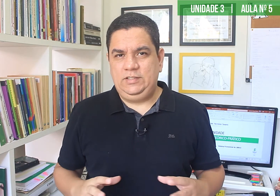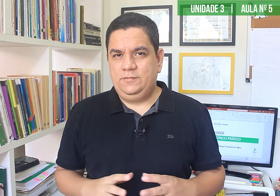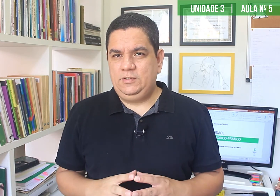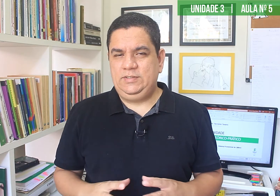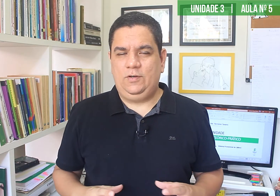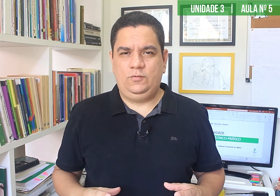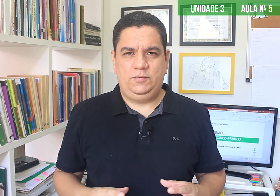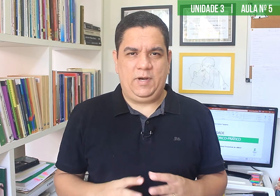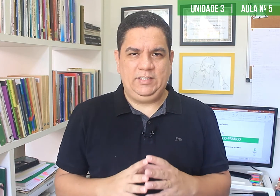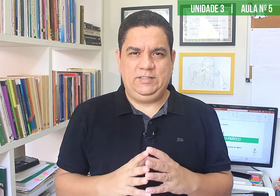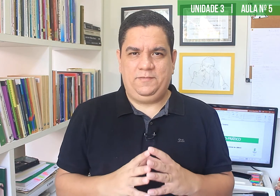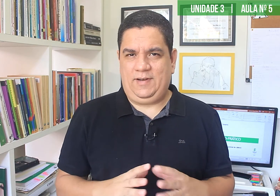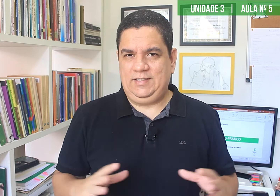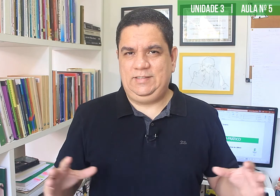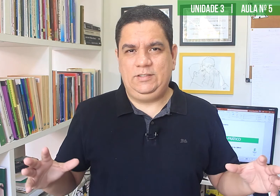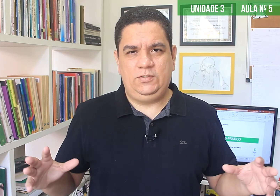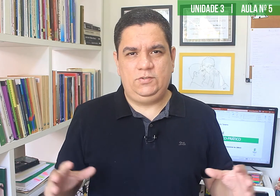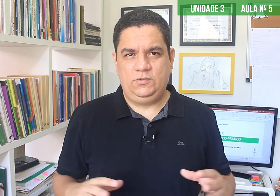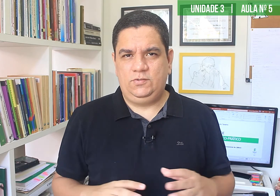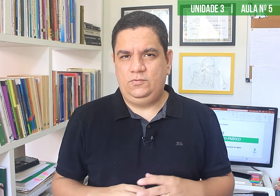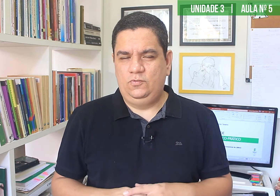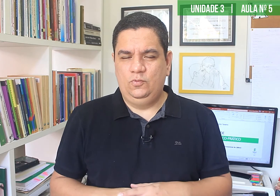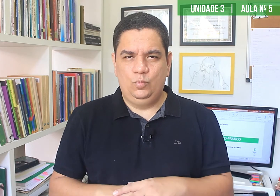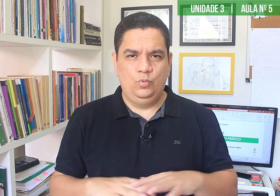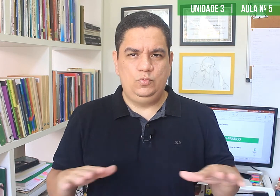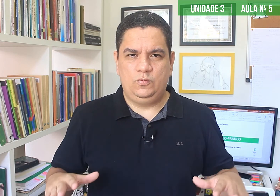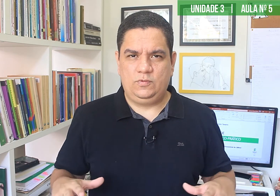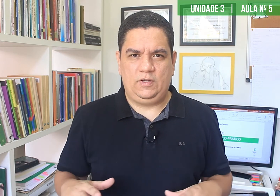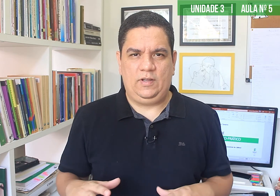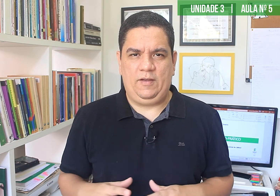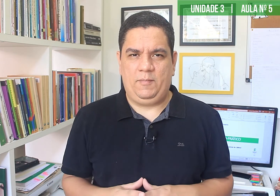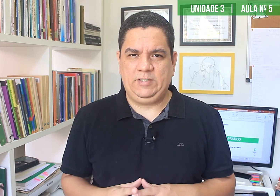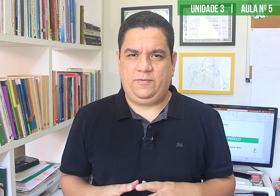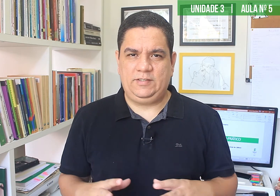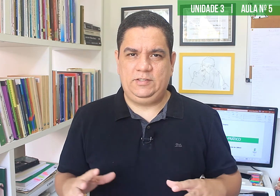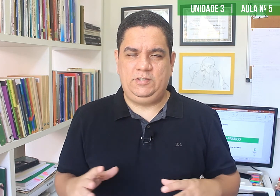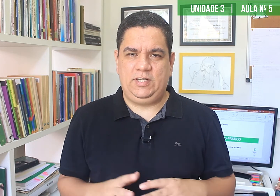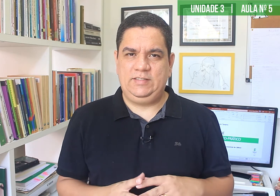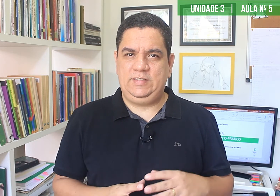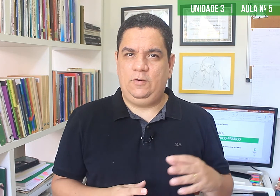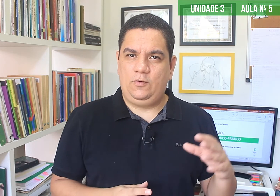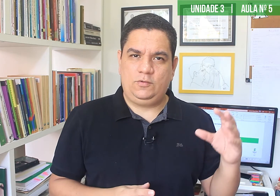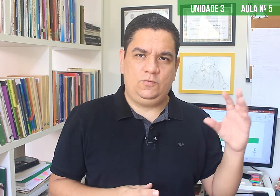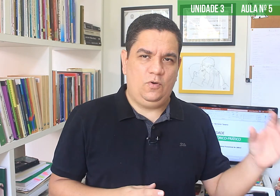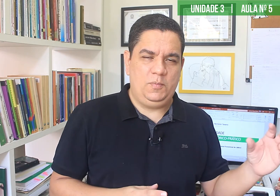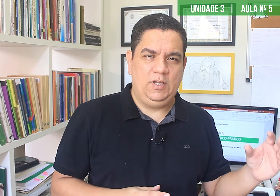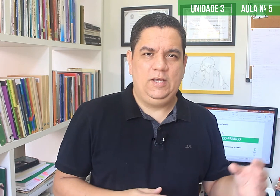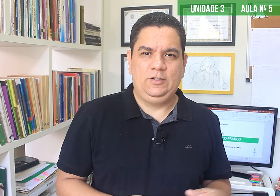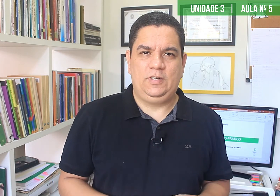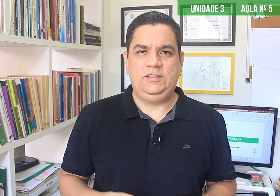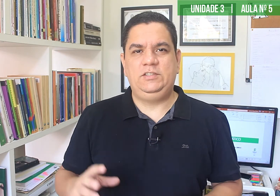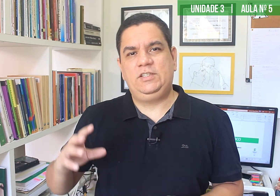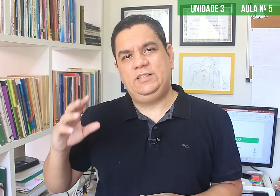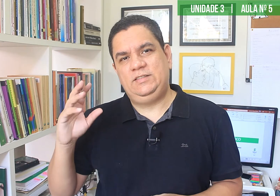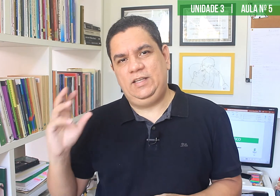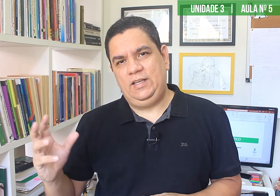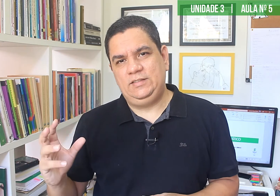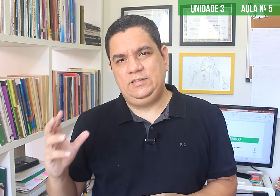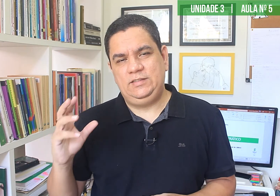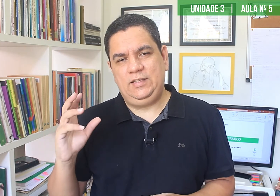demonstrativos são os mais fáceis do mundo. É mais fácil a gente esquecer o nosso nome do que a gente esquecer esses